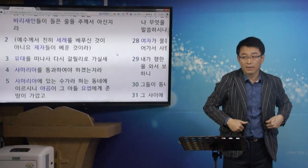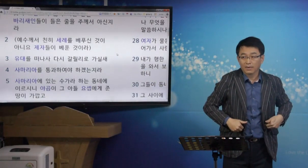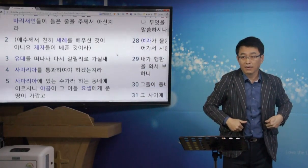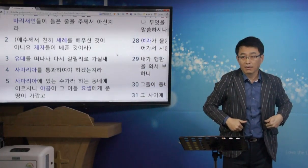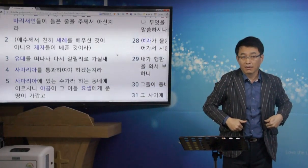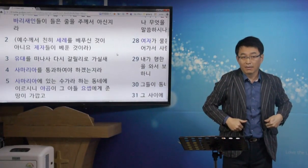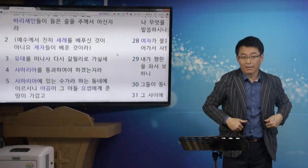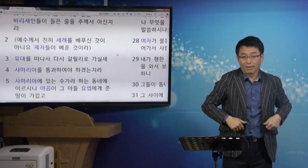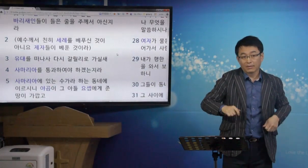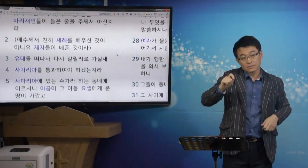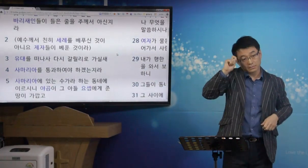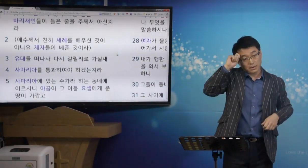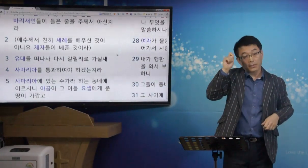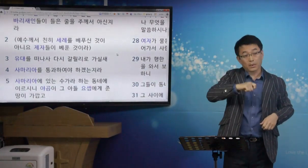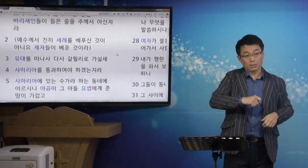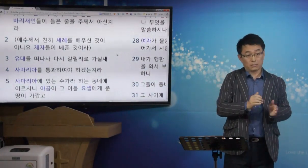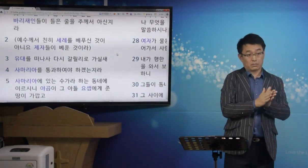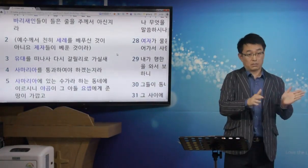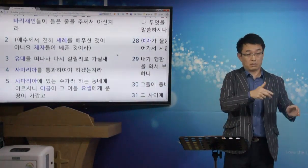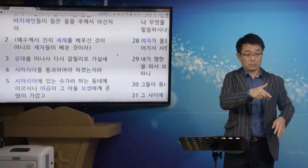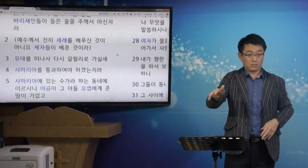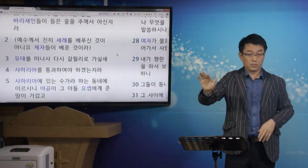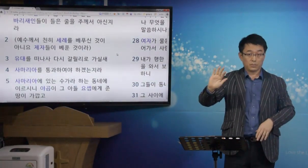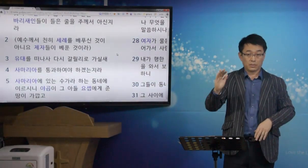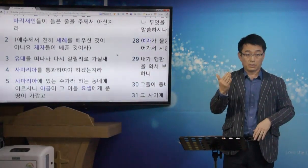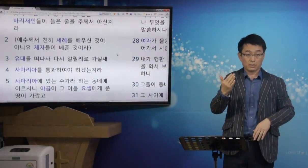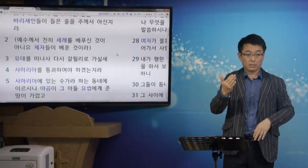출발을 해야 9시에 도착합니까?